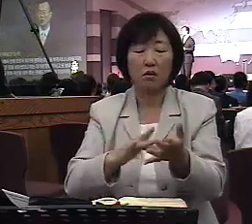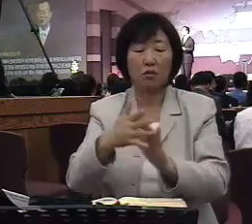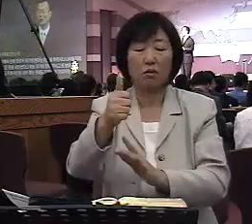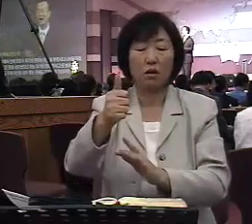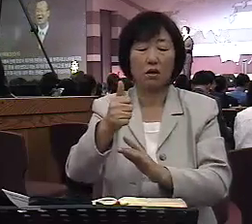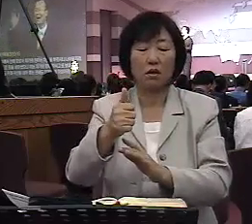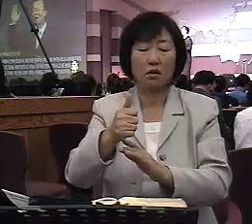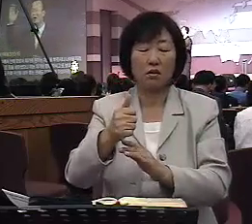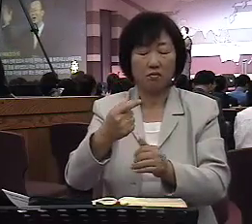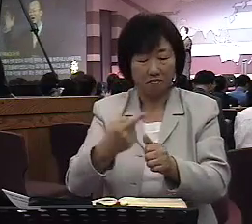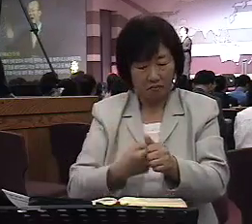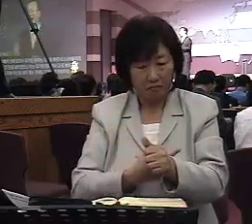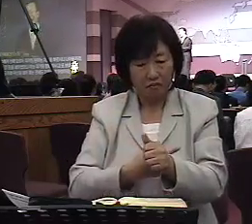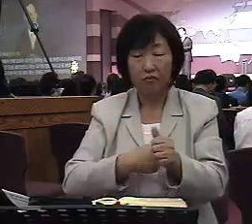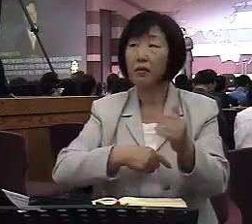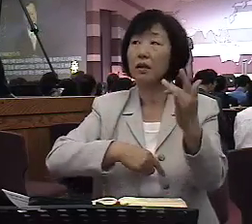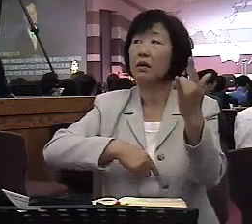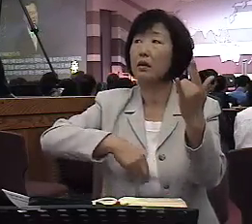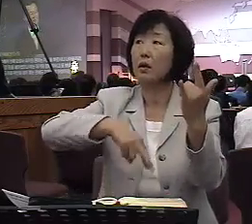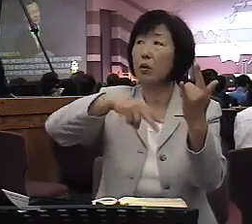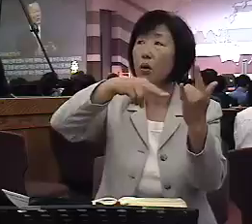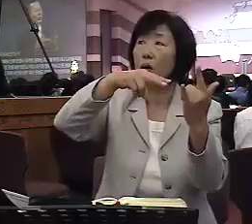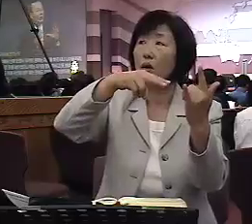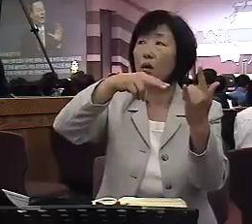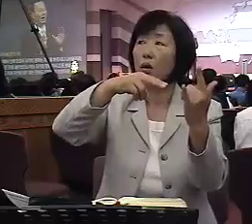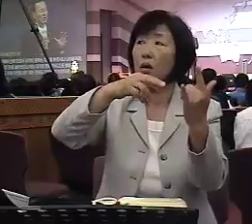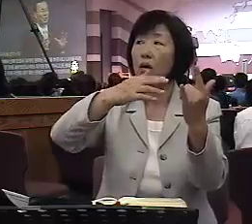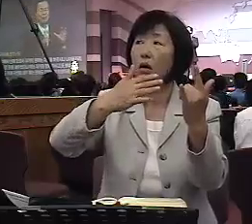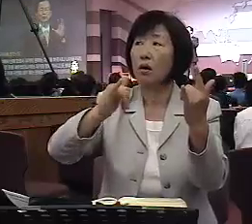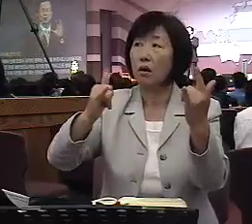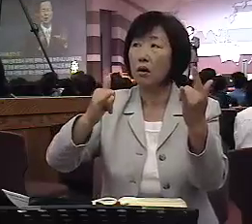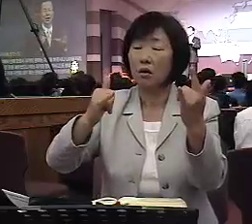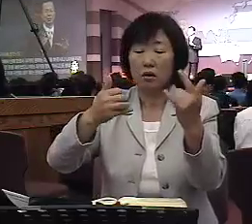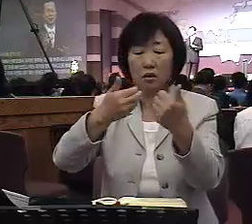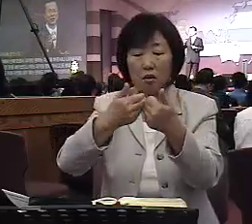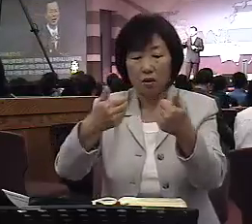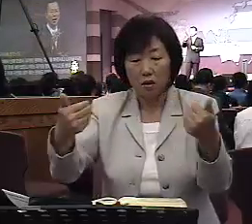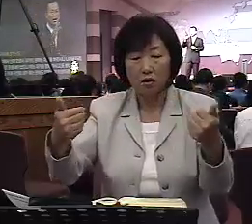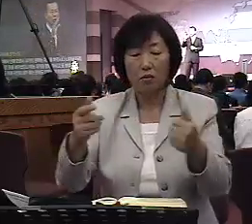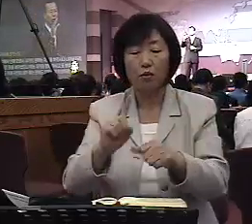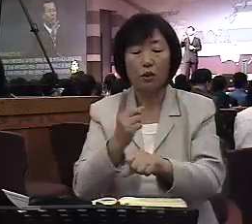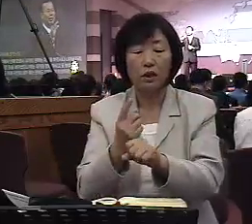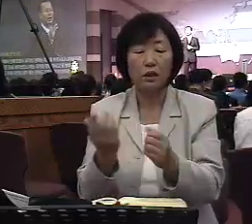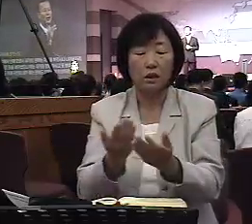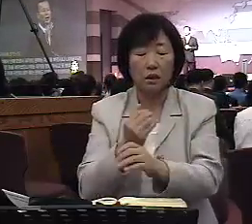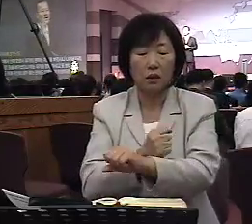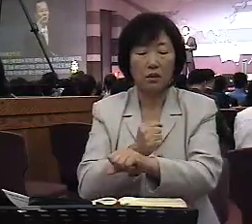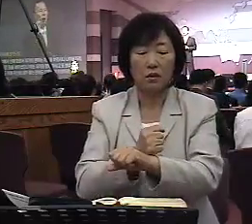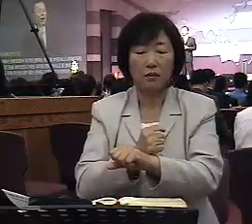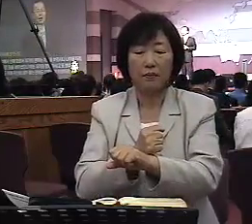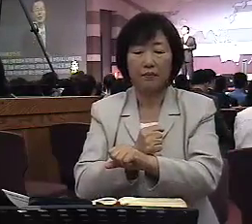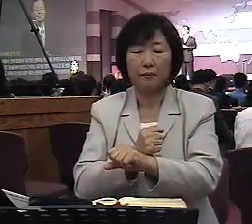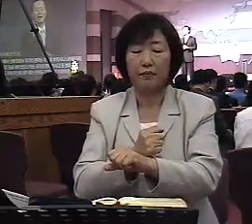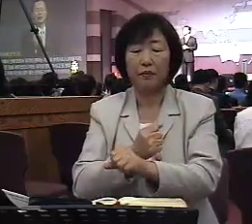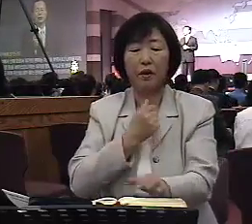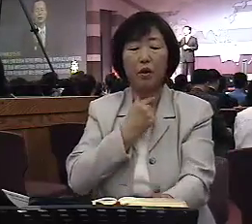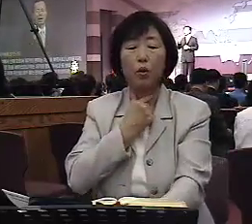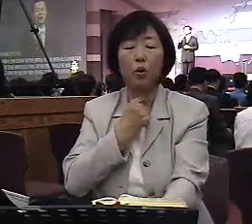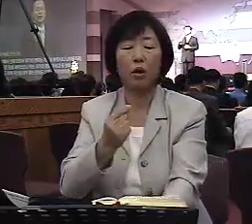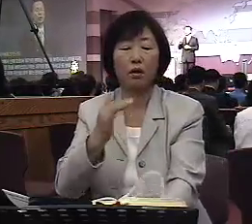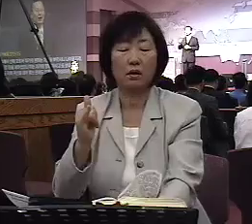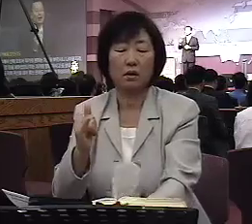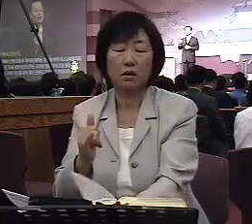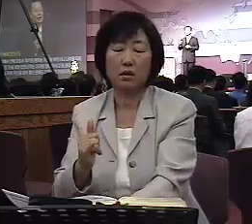예수님께서는 고의적으로 산에 올라가셔서 무리들을 떠나가셔서 무슨 일을 하십니까? 여기 보니까 원하는